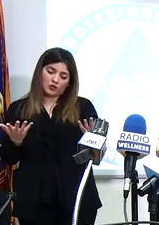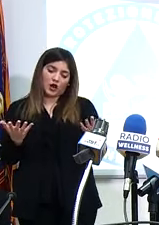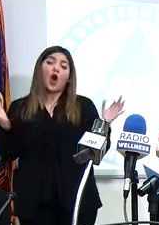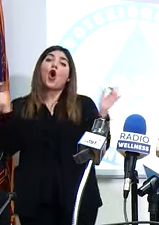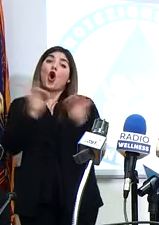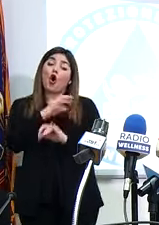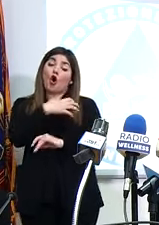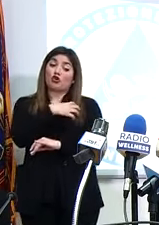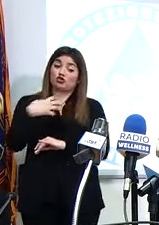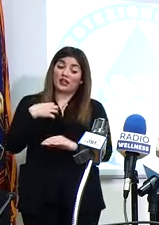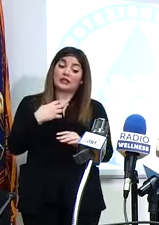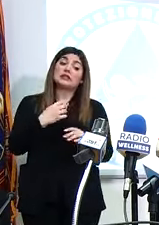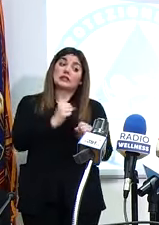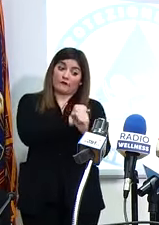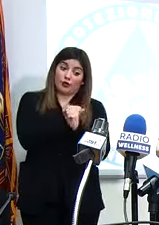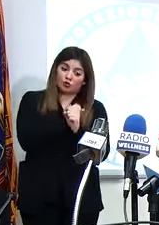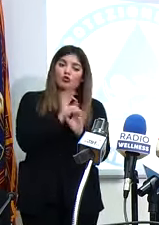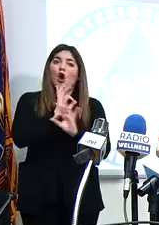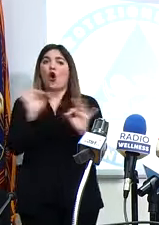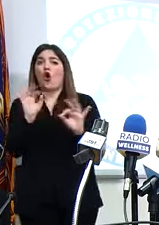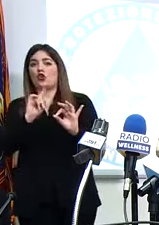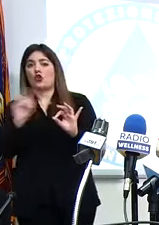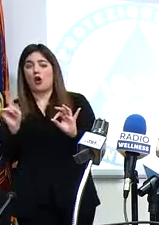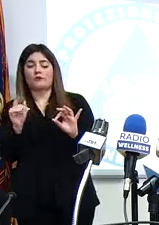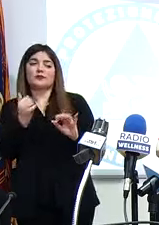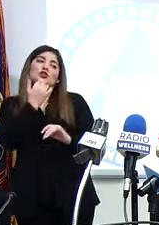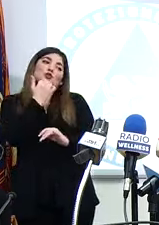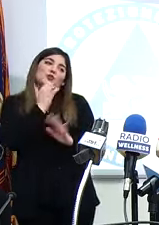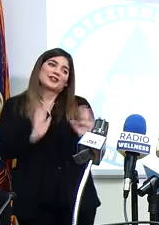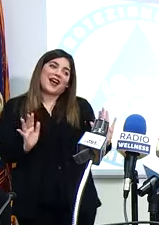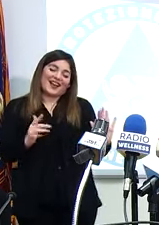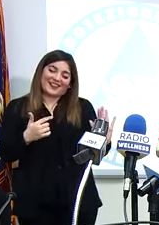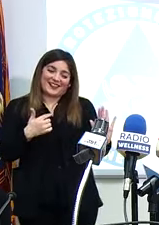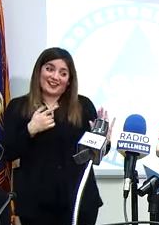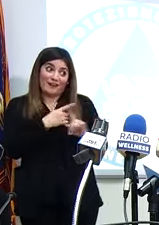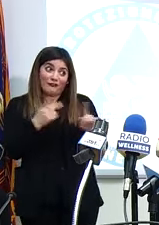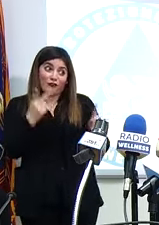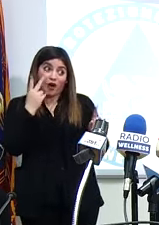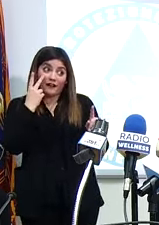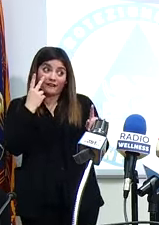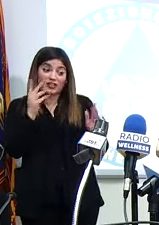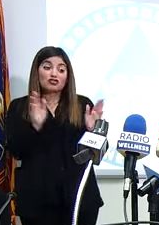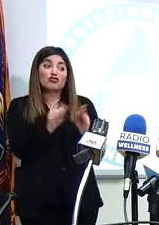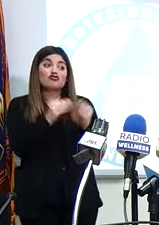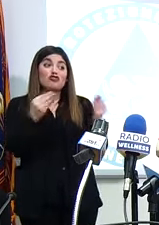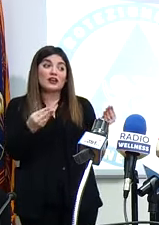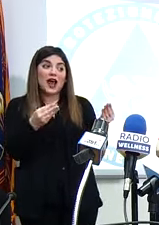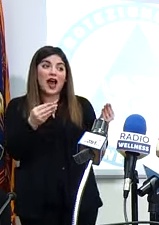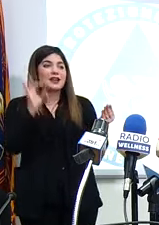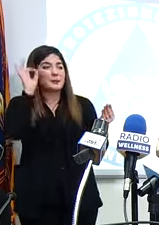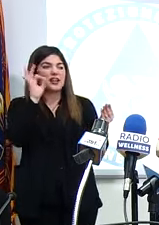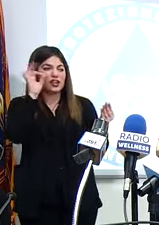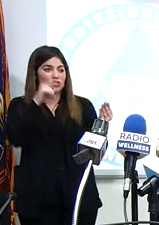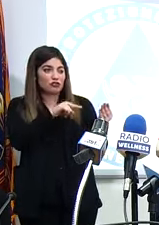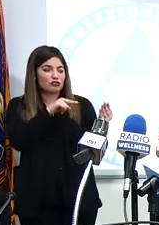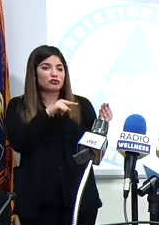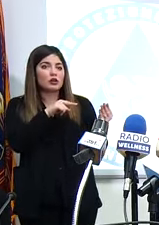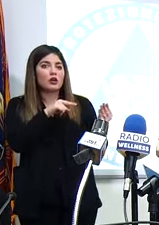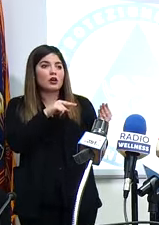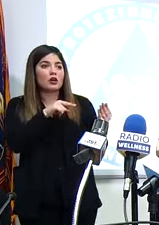crediamo. Adesso, scusate, sono io provocativo. Avete visto sul British Medical Journal Doge che dice che l'efficacia è del